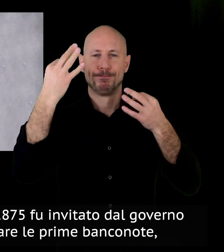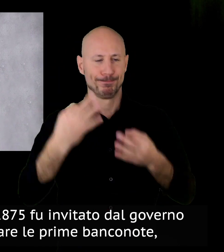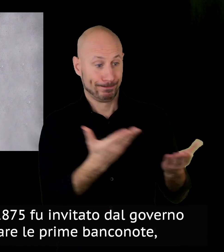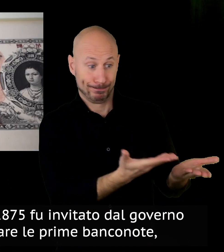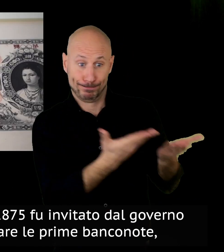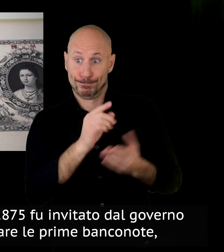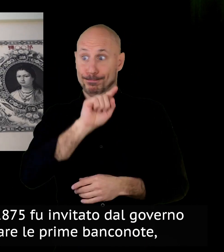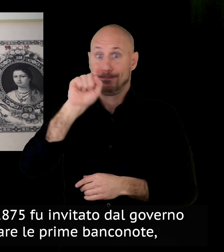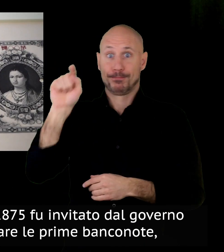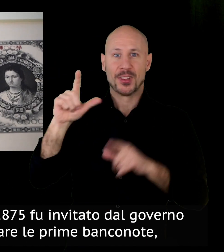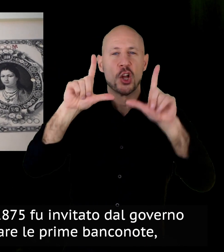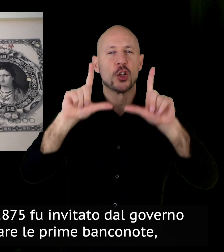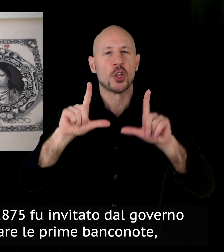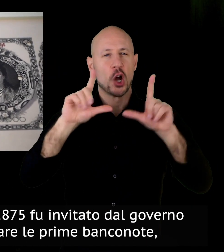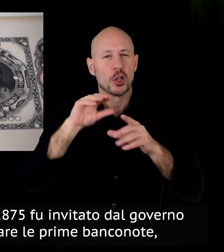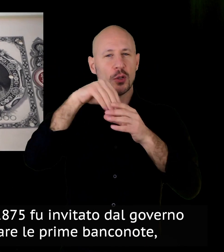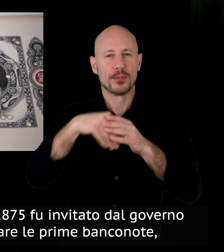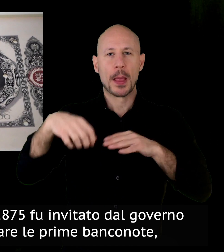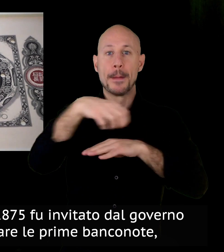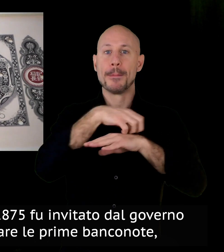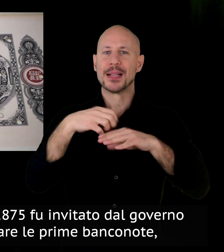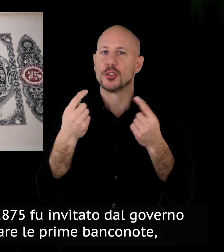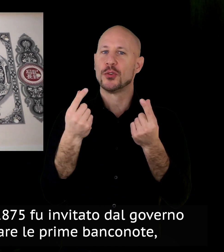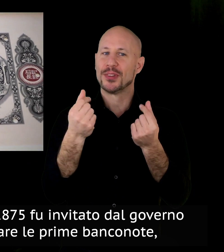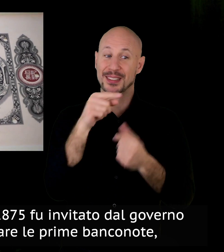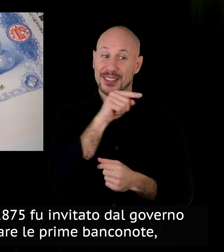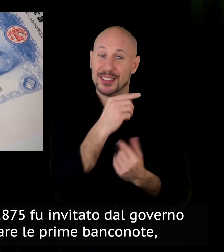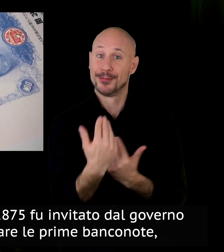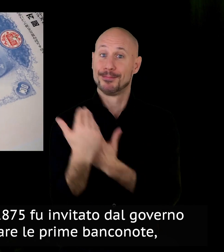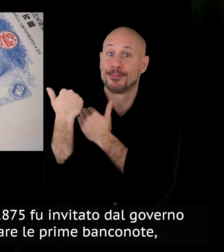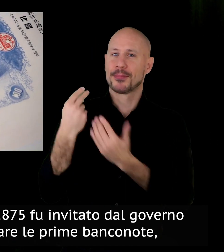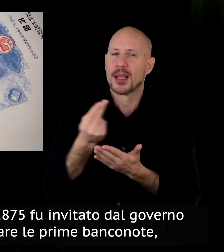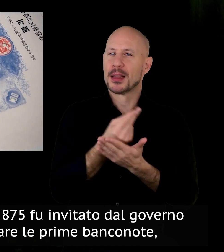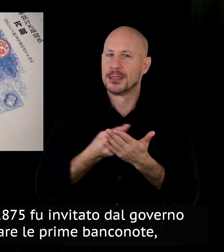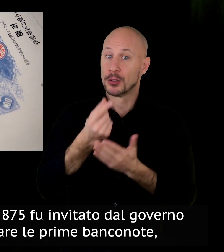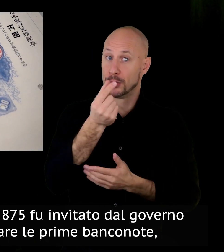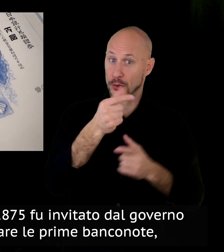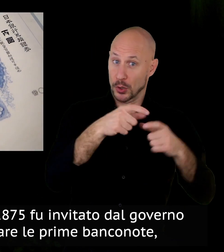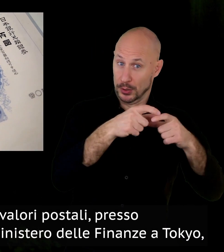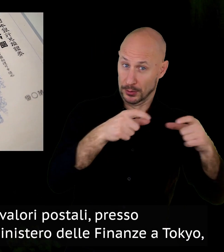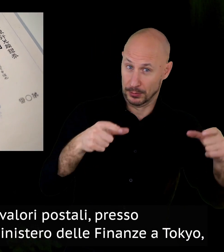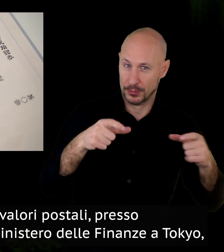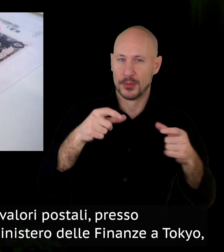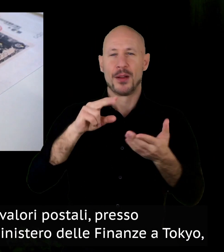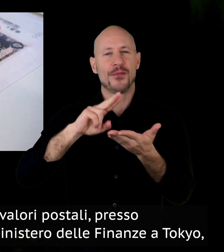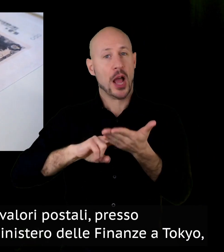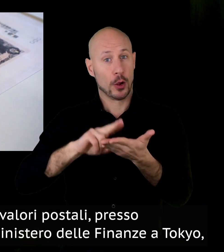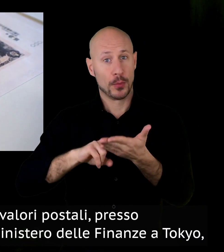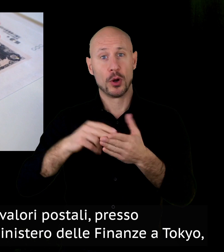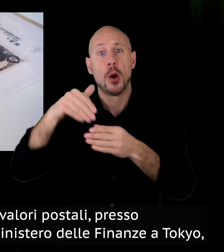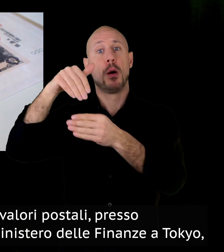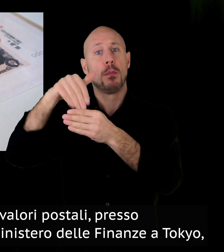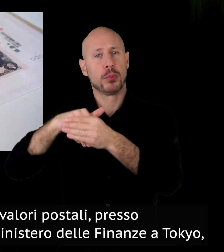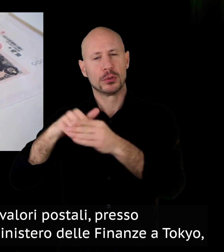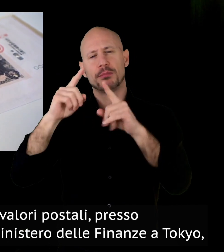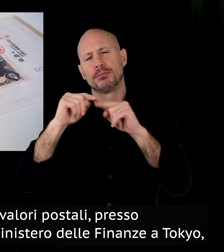nel 1875 fu invitato dal governo giapponese a progettare le prime banconote francobolli ed altri valori